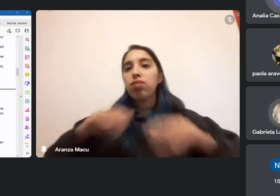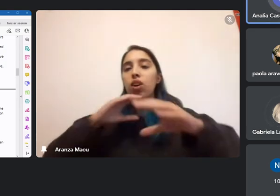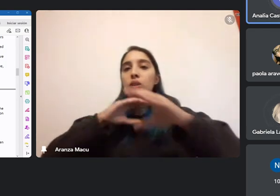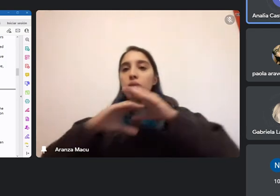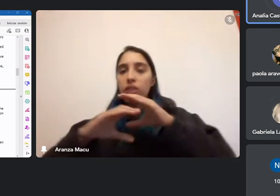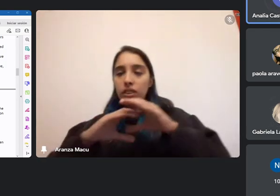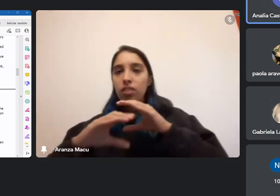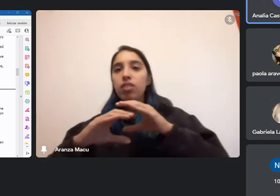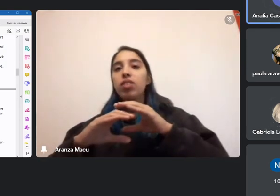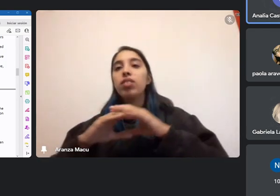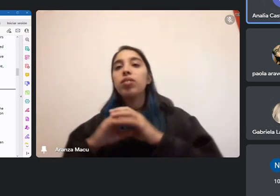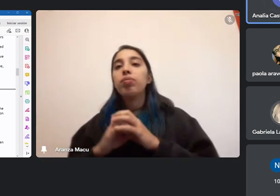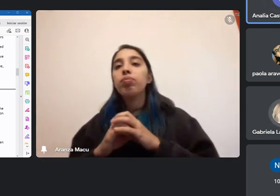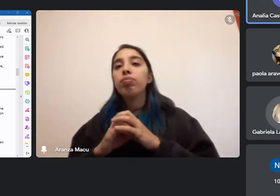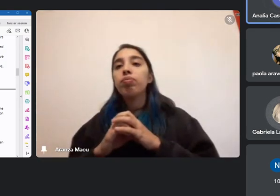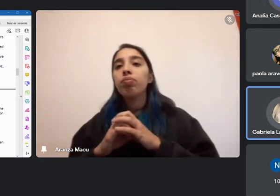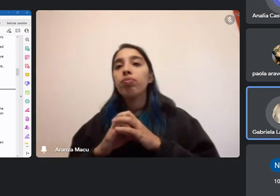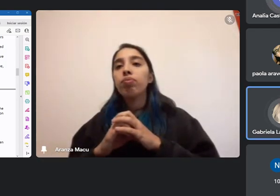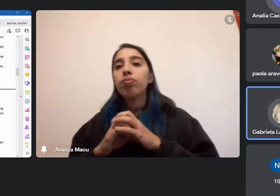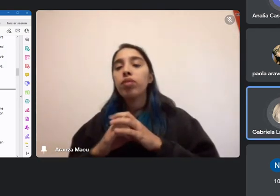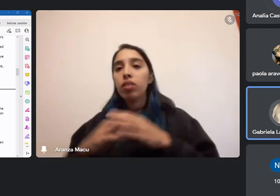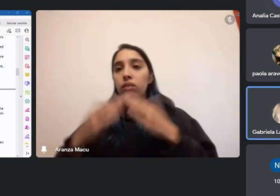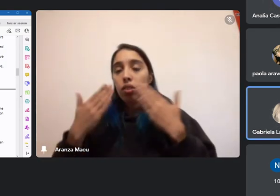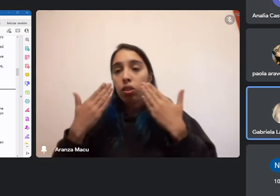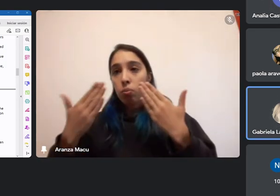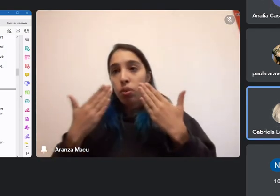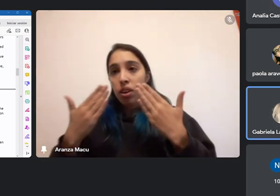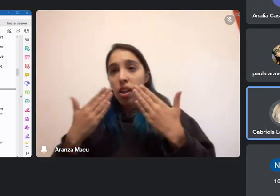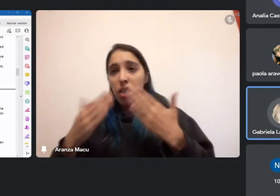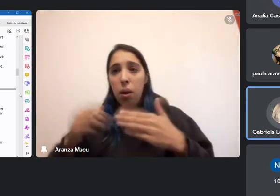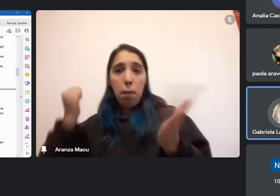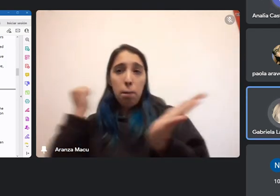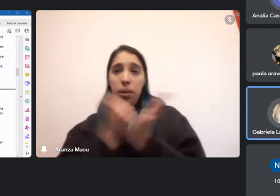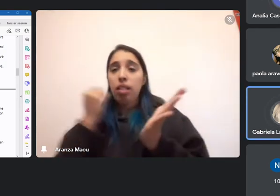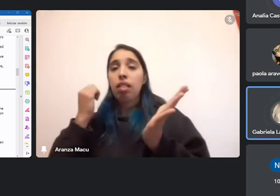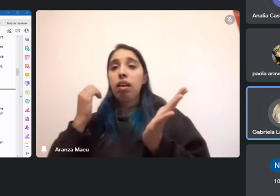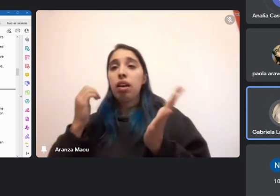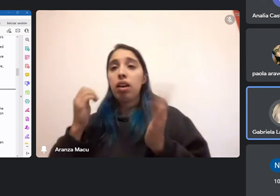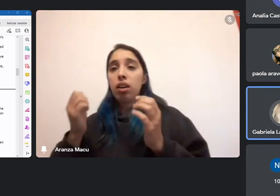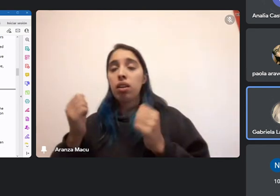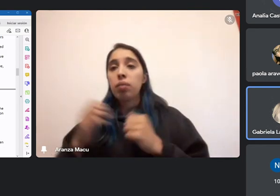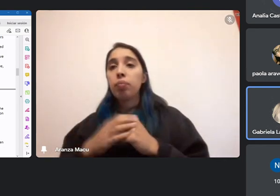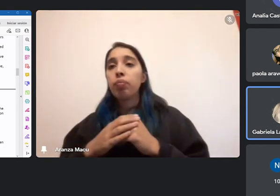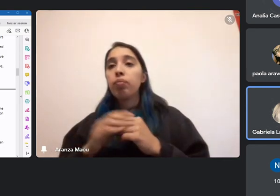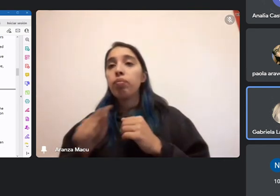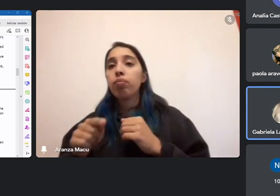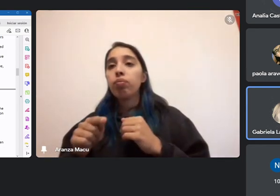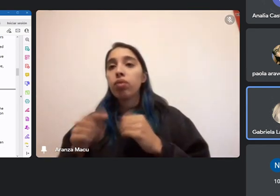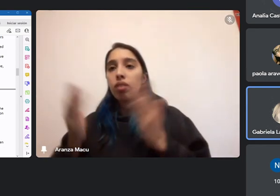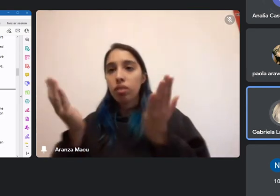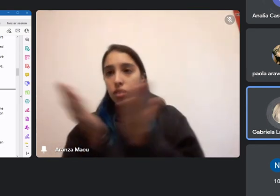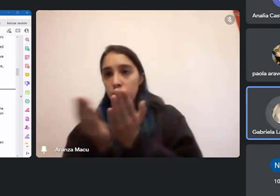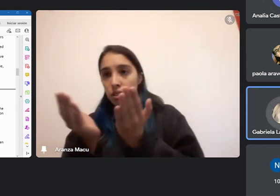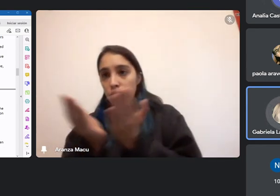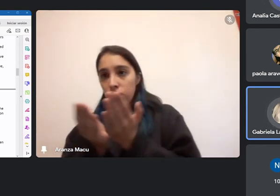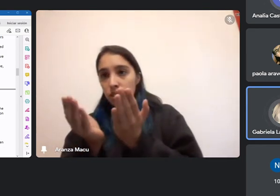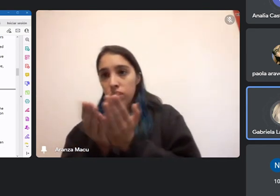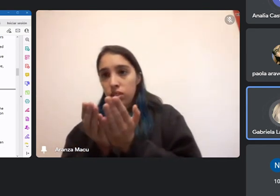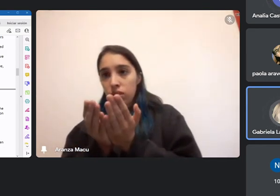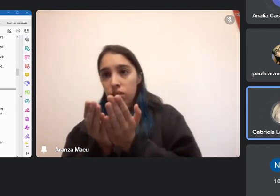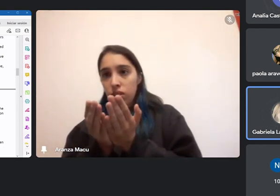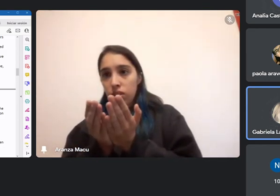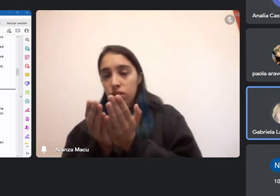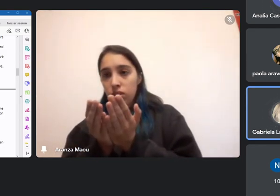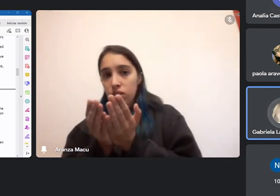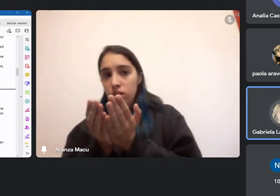Exactamente. ah, Pueden fueron impactar impactadas. en el Bien. aprendizaje cuando los